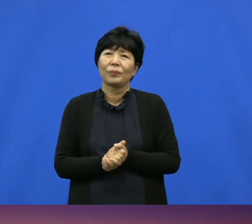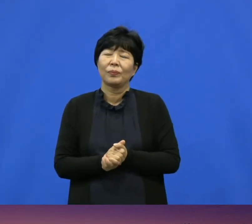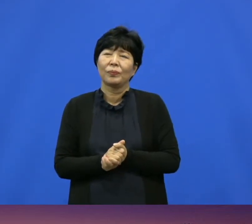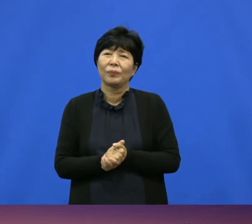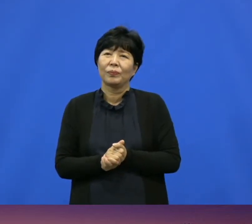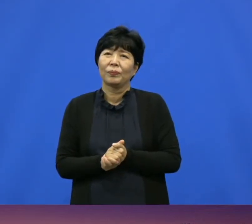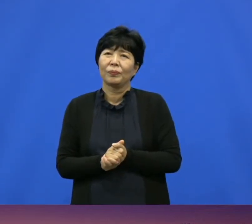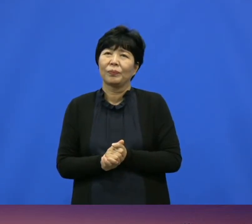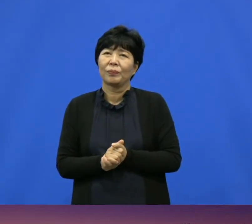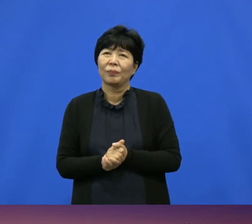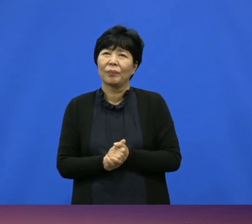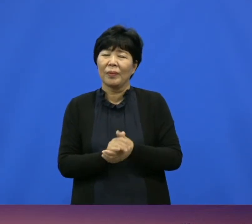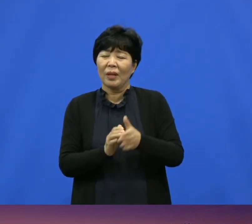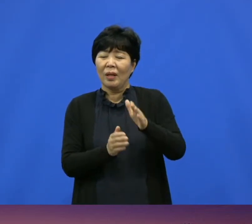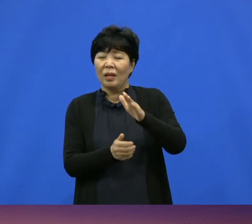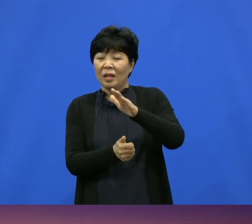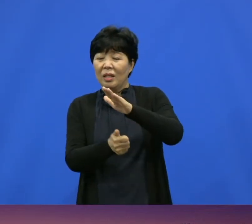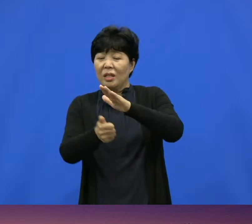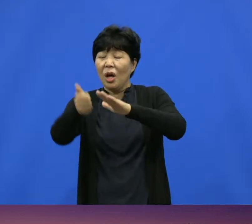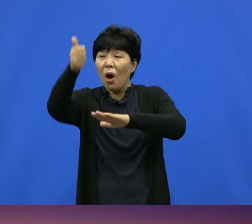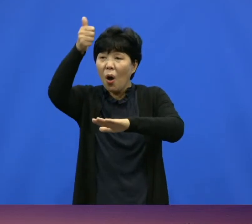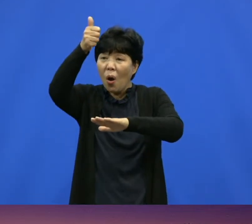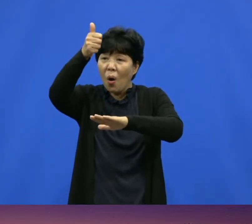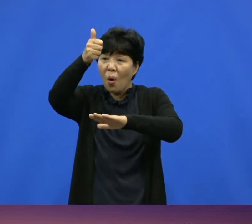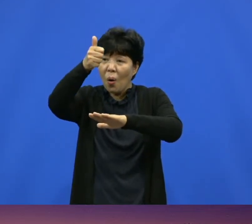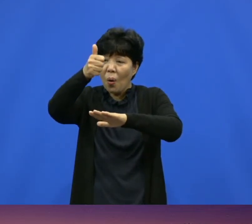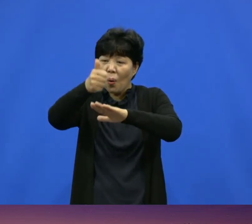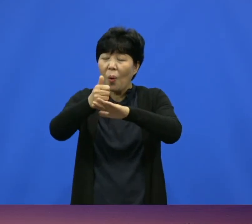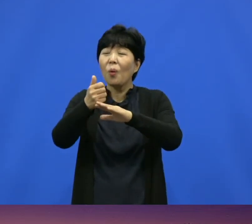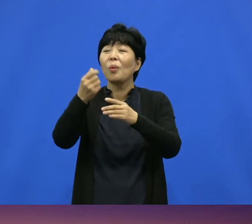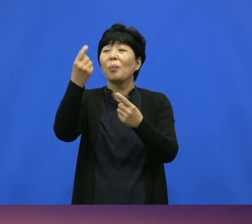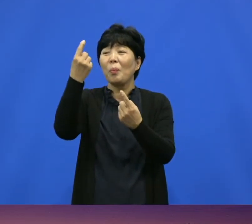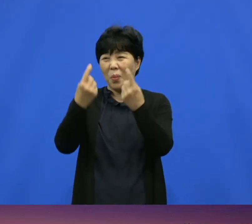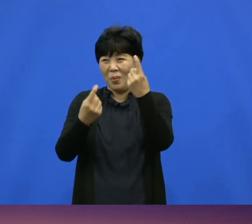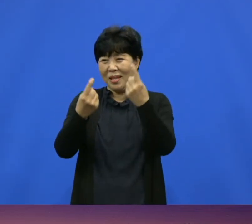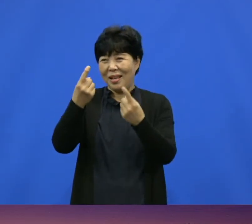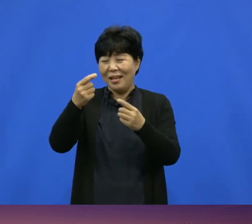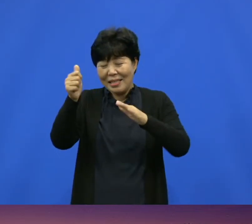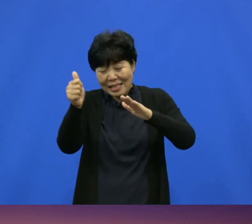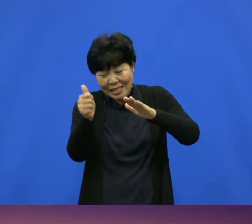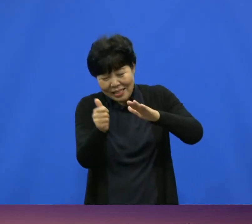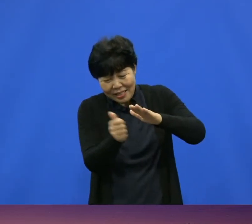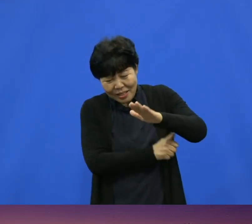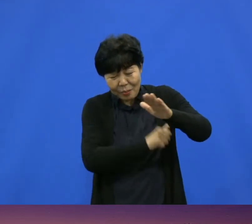여러분 우리의 성공을 통해서보다 우리는 실패를 통해서 하나님을 더 깊이 만나요.